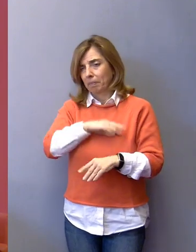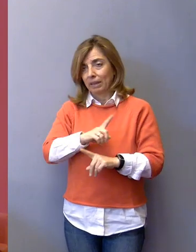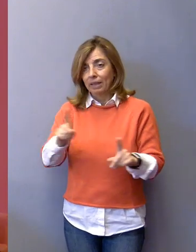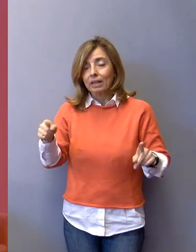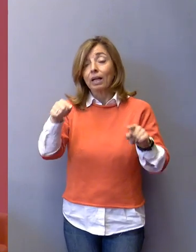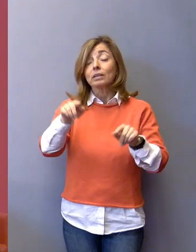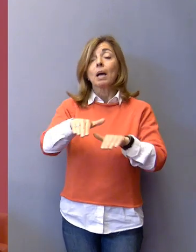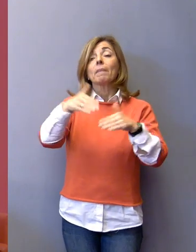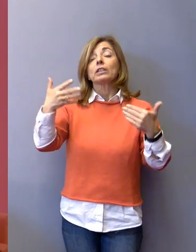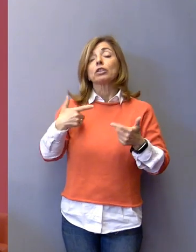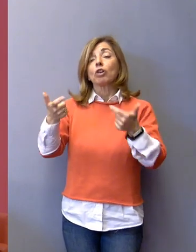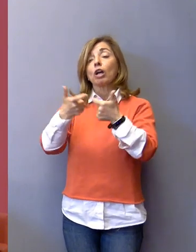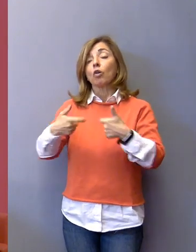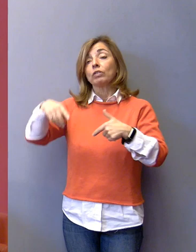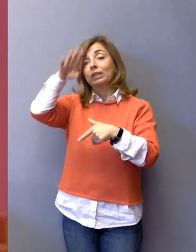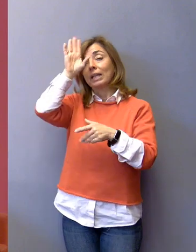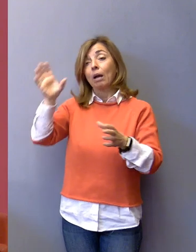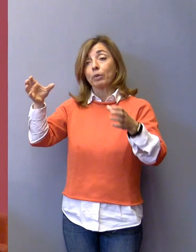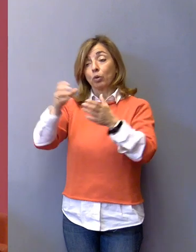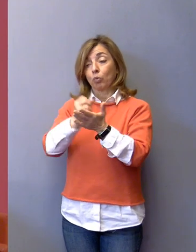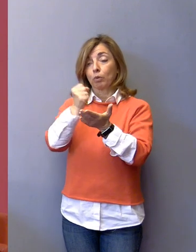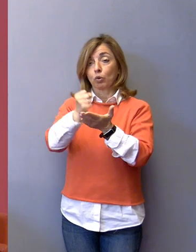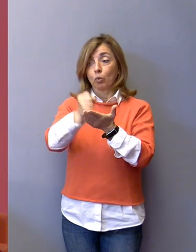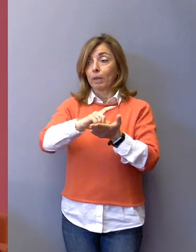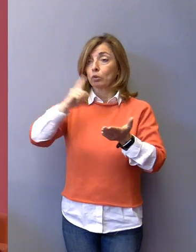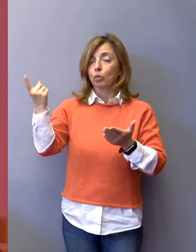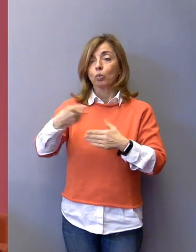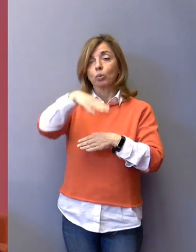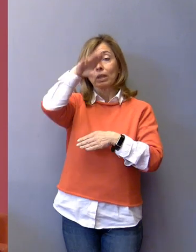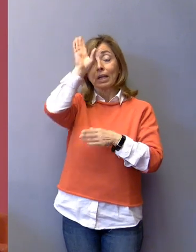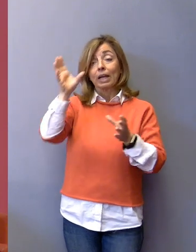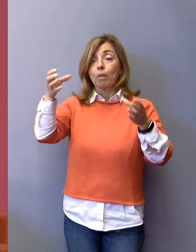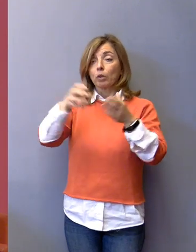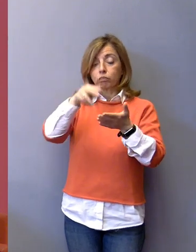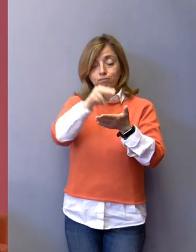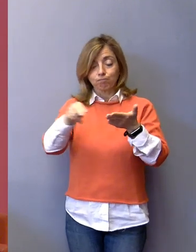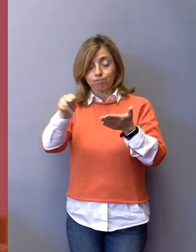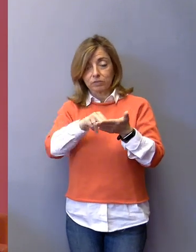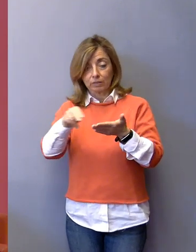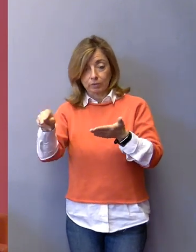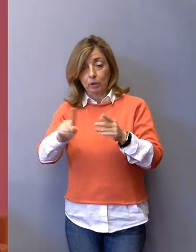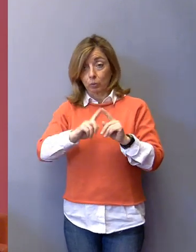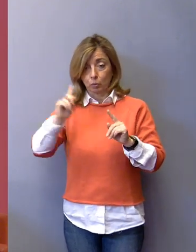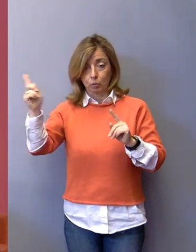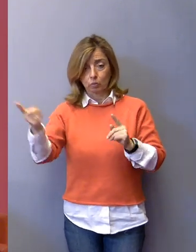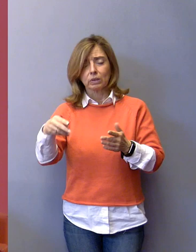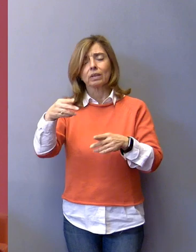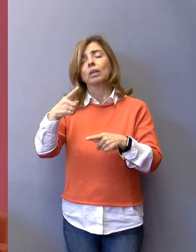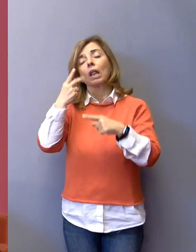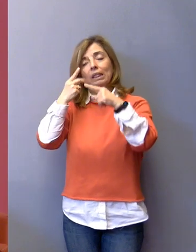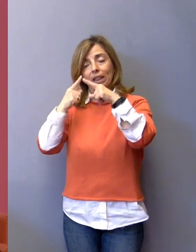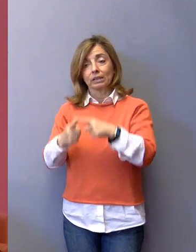è stato scrutinato da tutti i capigruppo e abbiamo nel testimone il consigliere D'Angelo Non ho motivo di dubitarne che dica al contrario